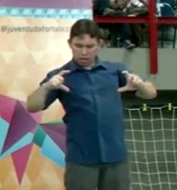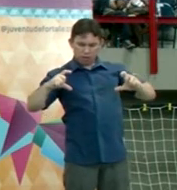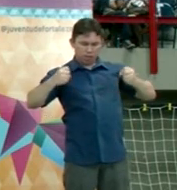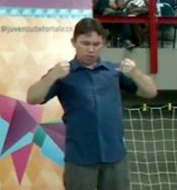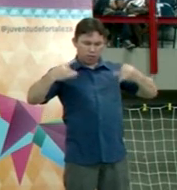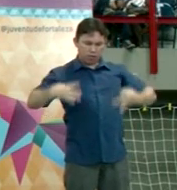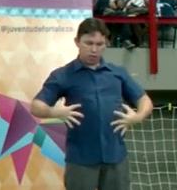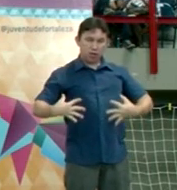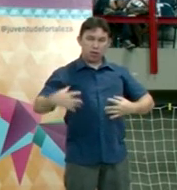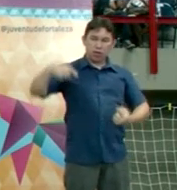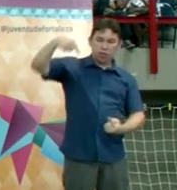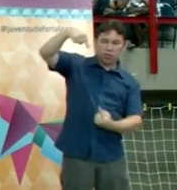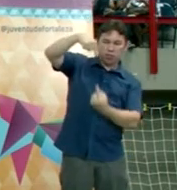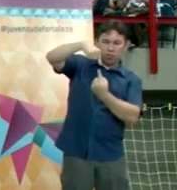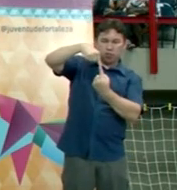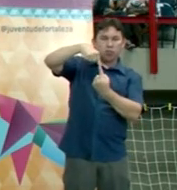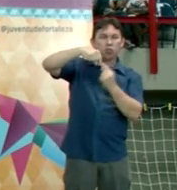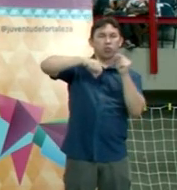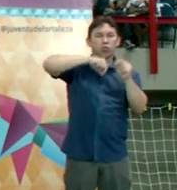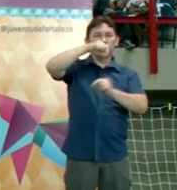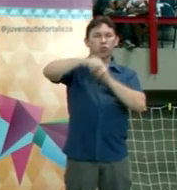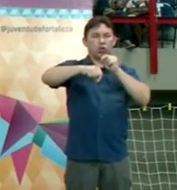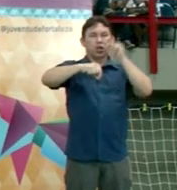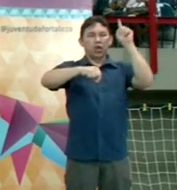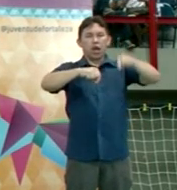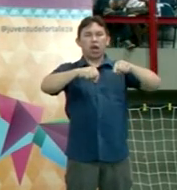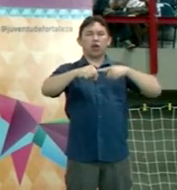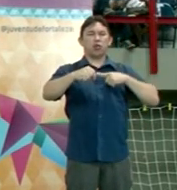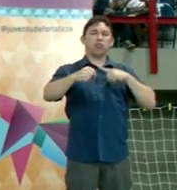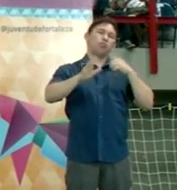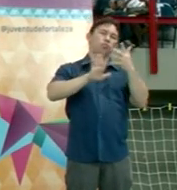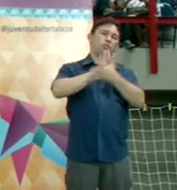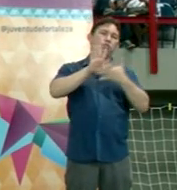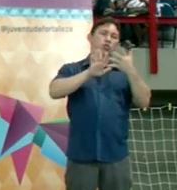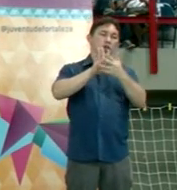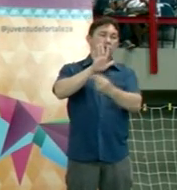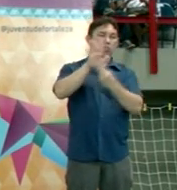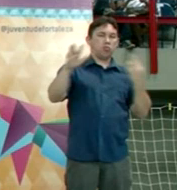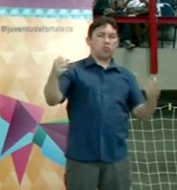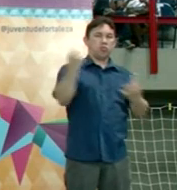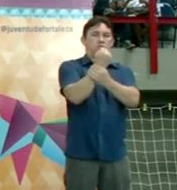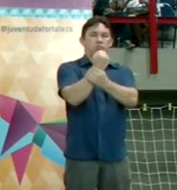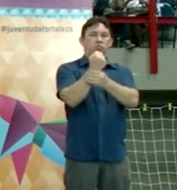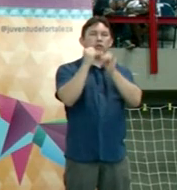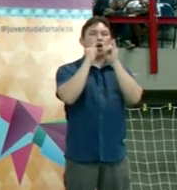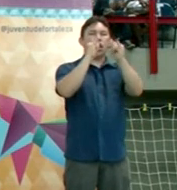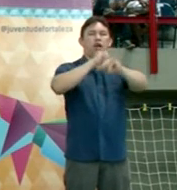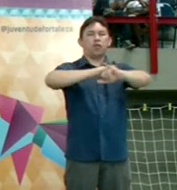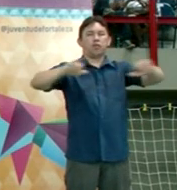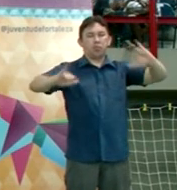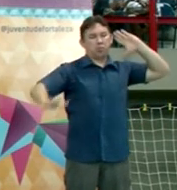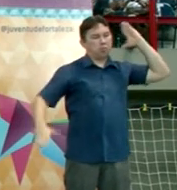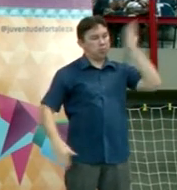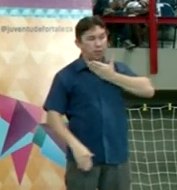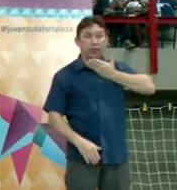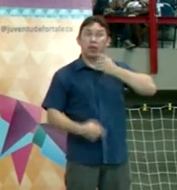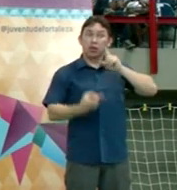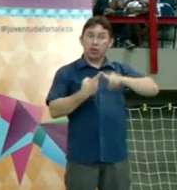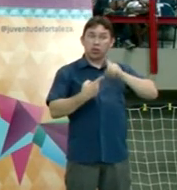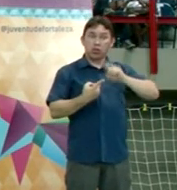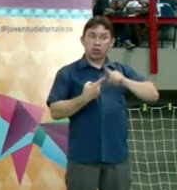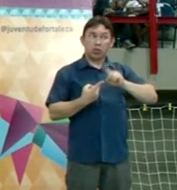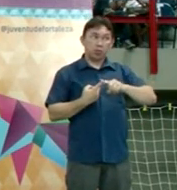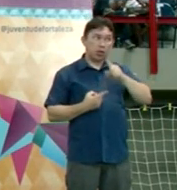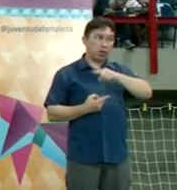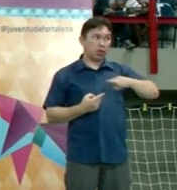gráfico, vem a referência de onde aquele texto foi tirado, que é para garantir a fidedignidade da informação. O que nos leva a uma